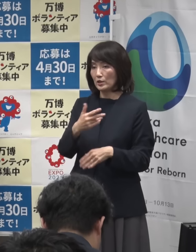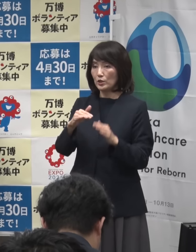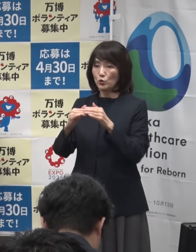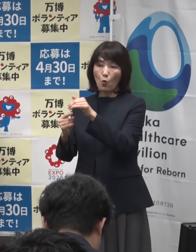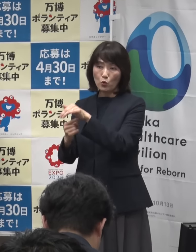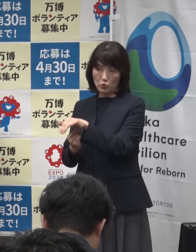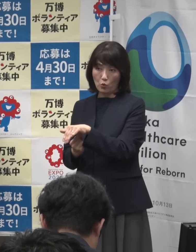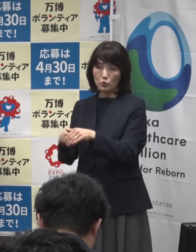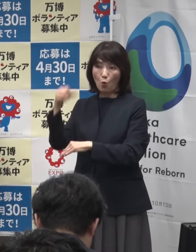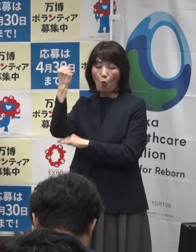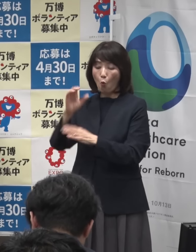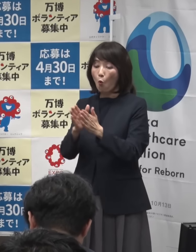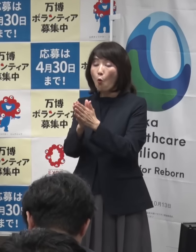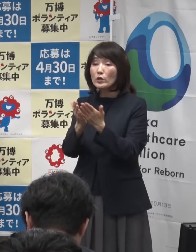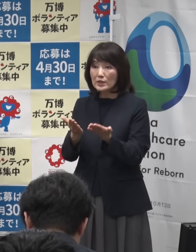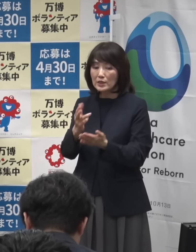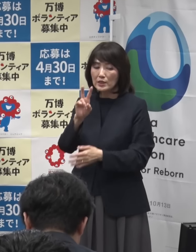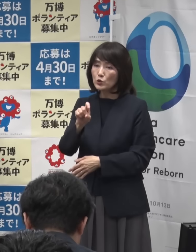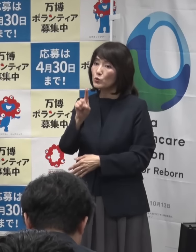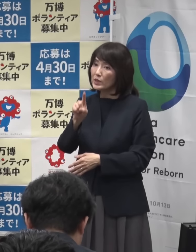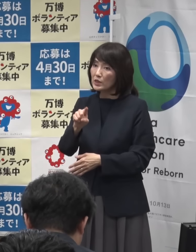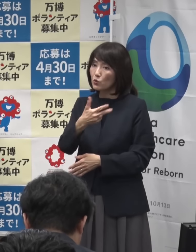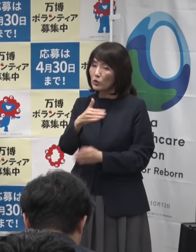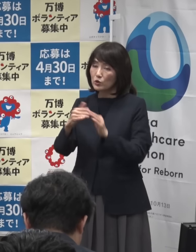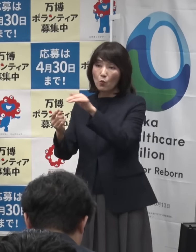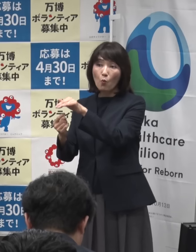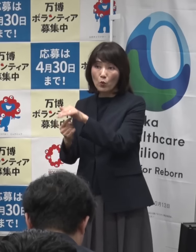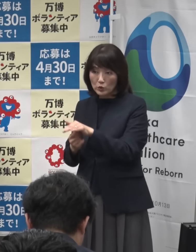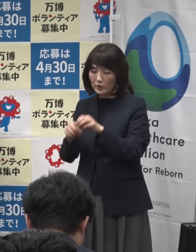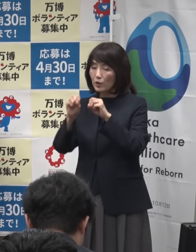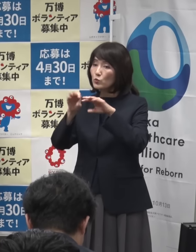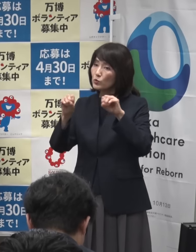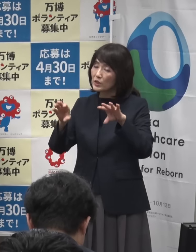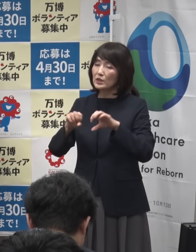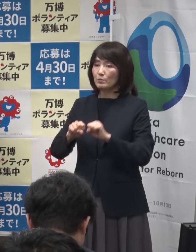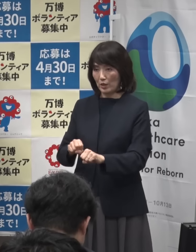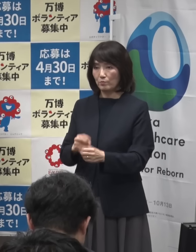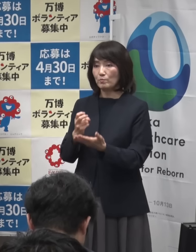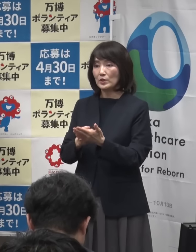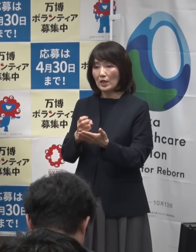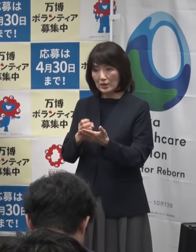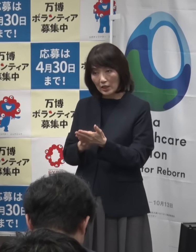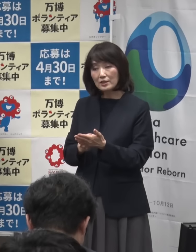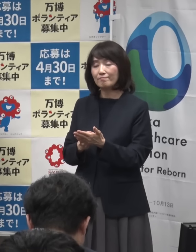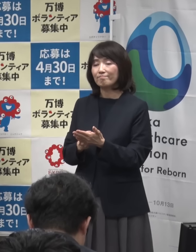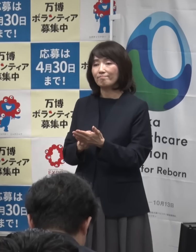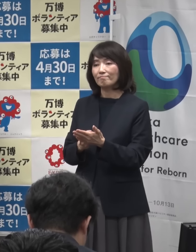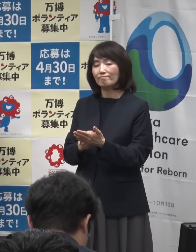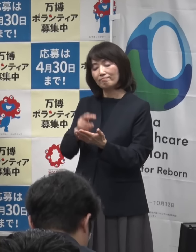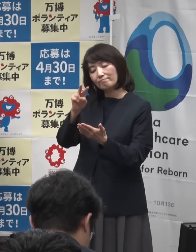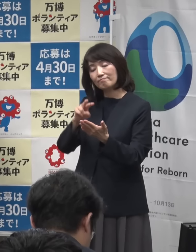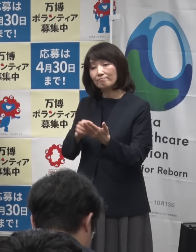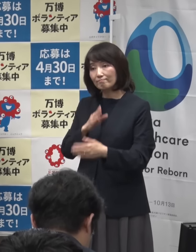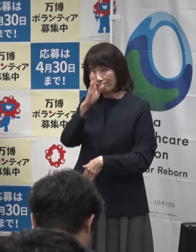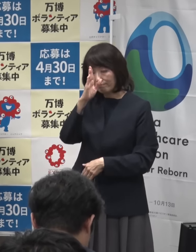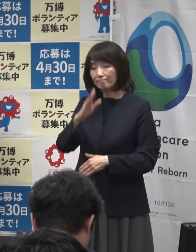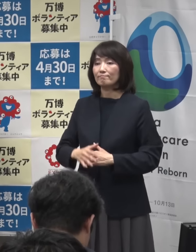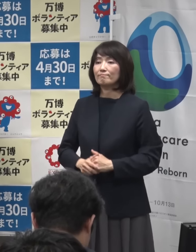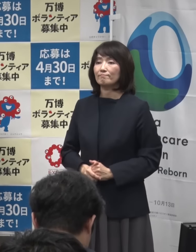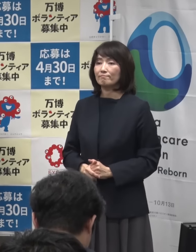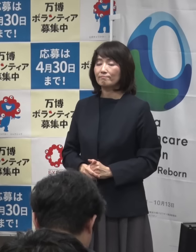にも21市町で周知をしていきますので、ぜひこちらも機会があれば見ていただけたらと思います